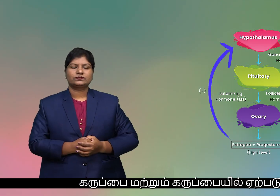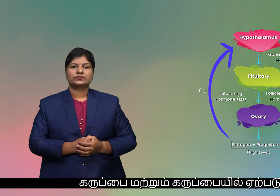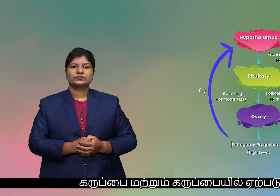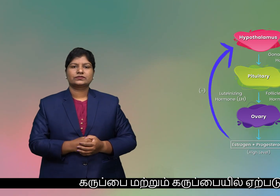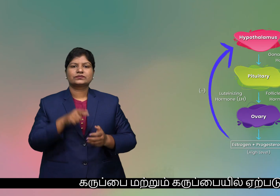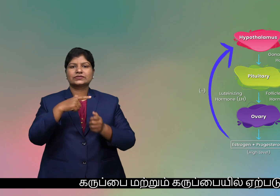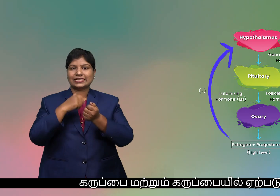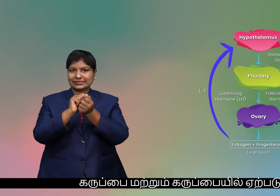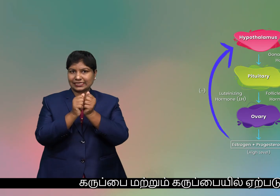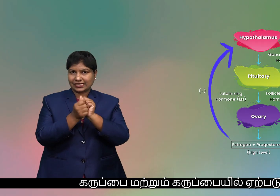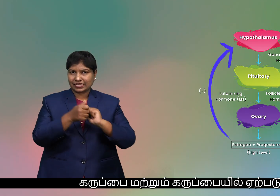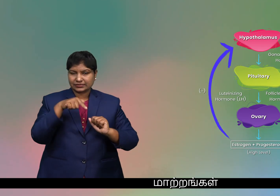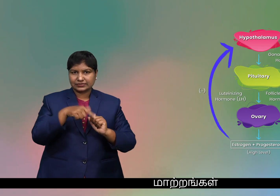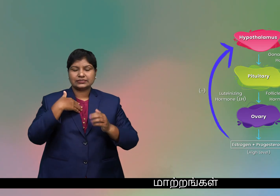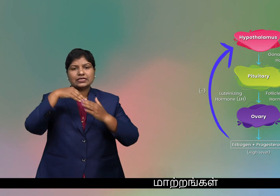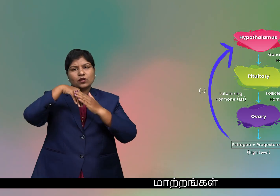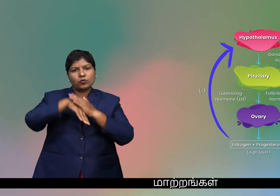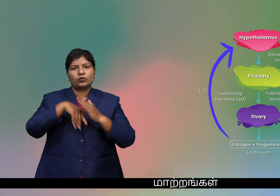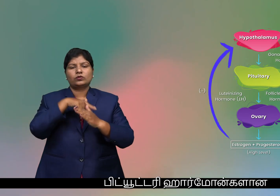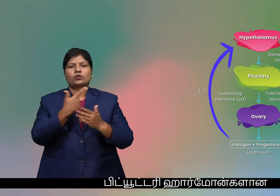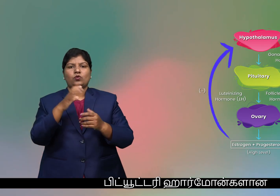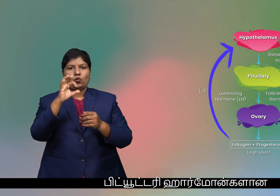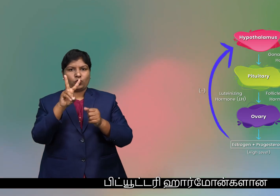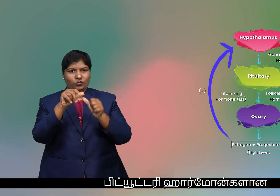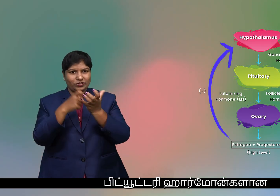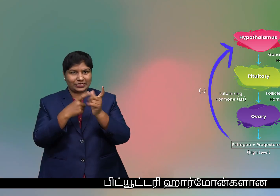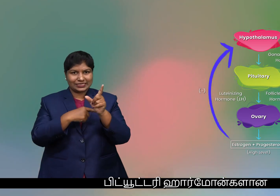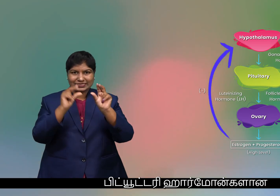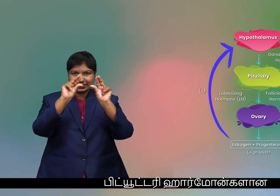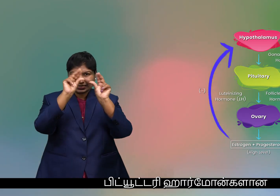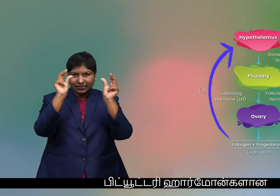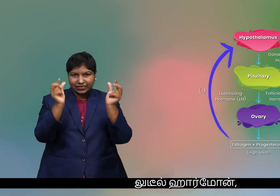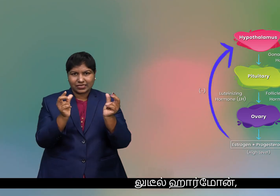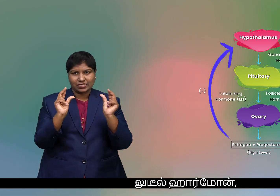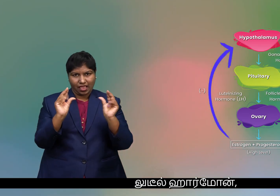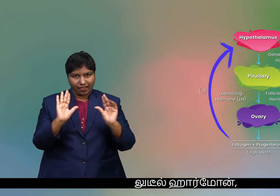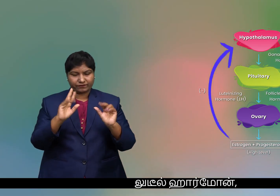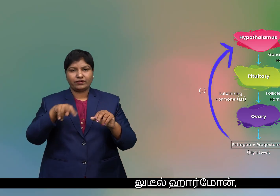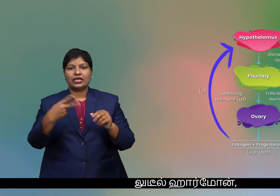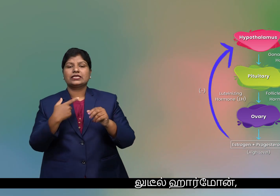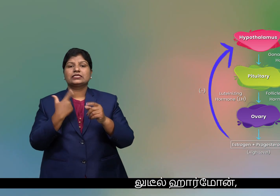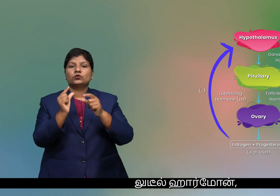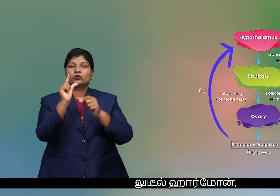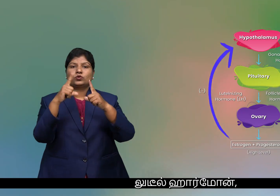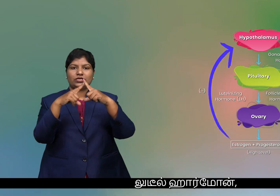கருப்பை மற்றும் கருப்பையில் ஏற்படும் மாற்றங்கள் பியூட்டிட்டரி ஹார்மோன்களான லூட்டில்